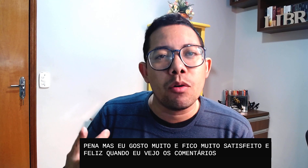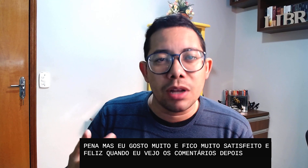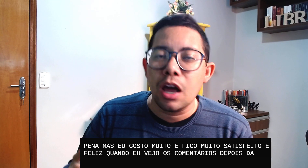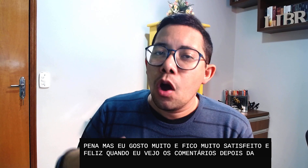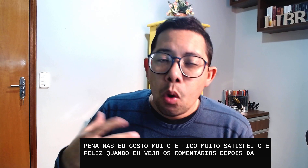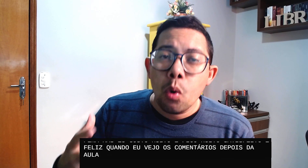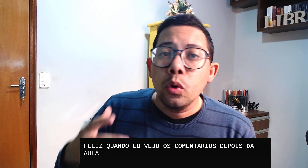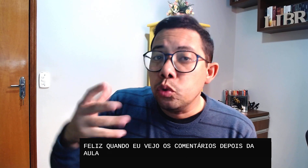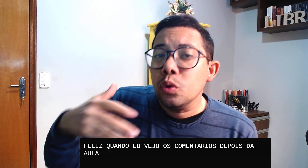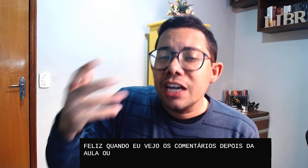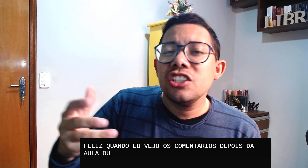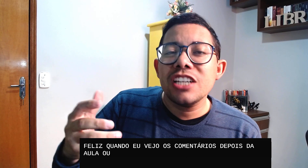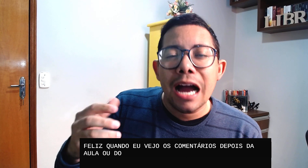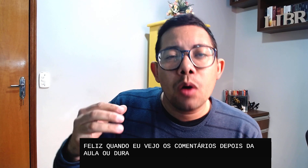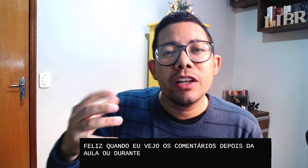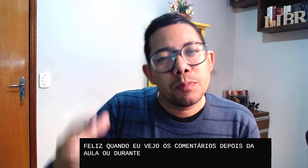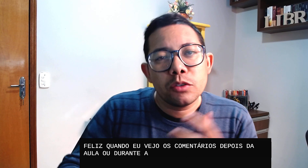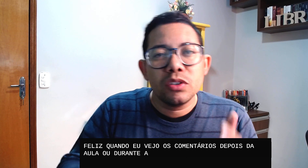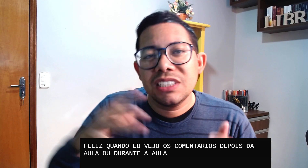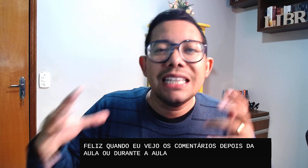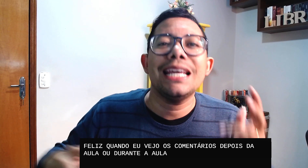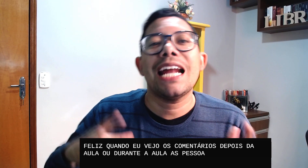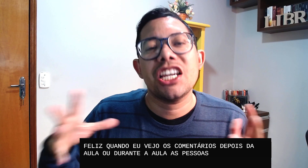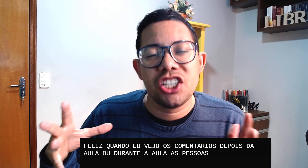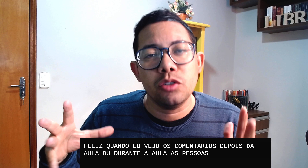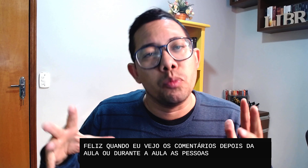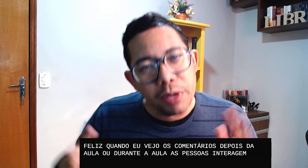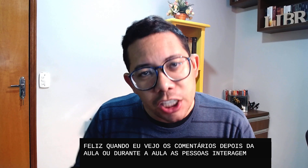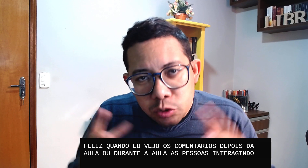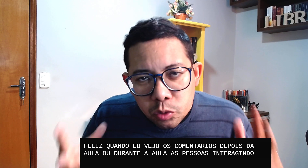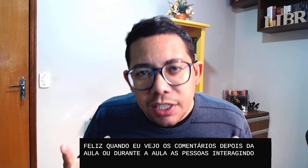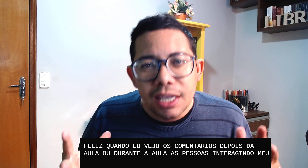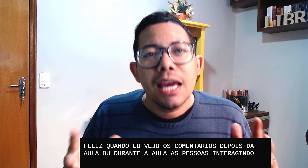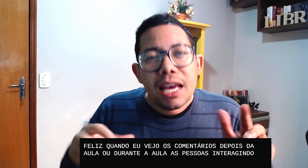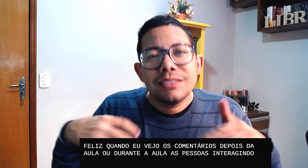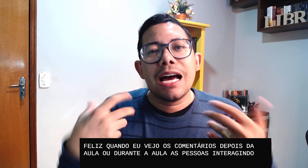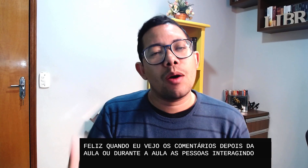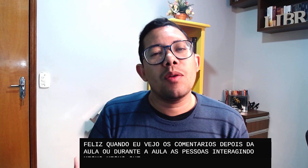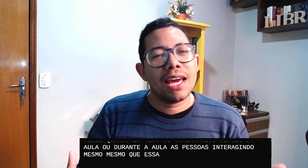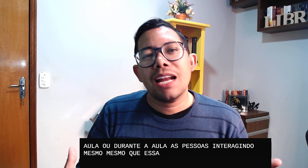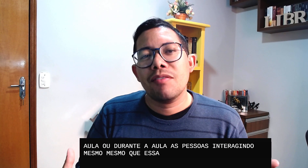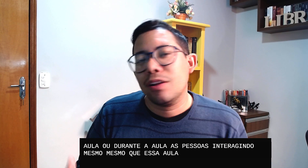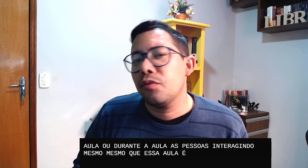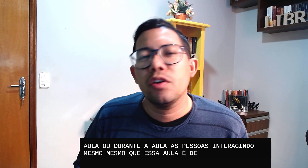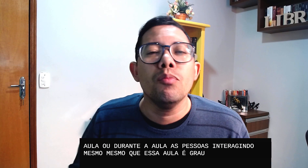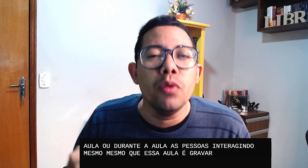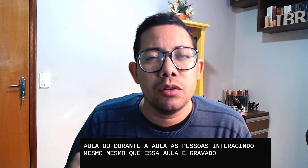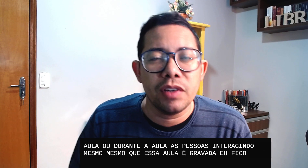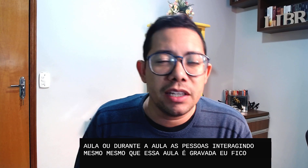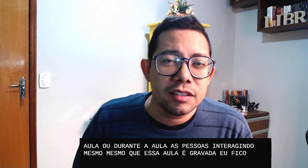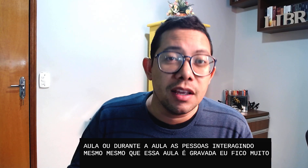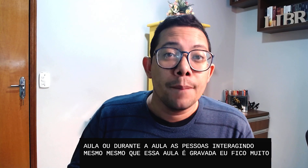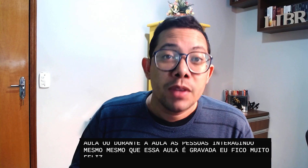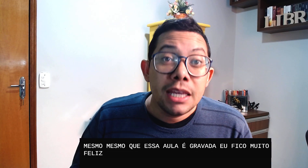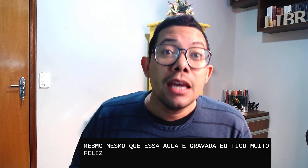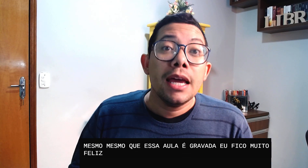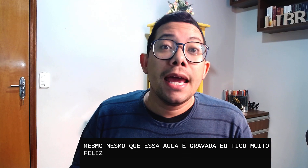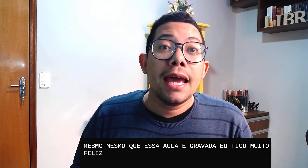aula ou durante a aula, as pessoas interagindo, mesmo que essa aula é gravada. Eu fico muito feliz e